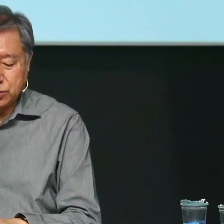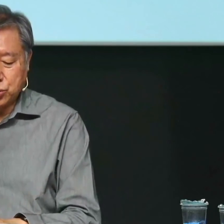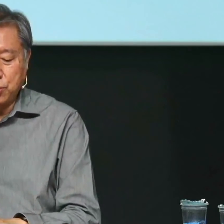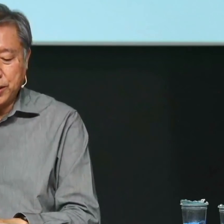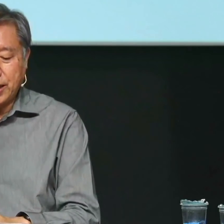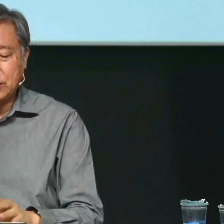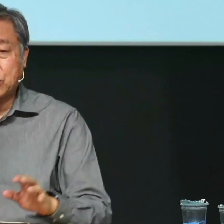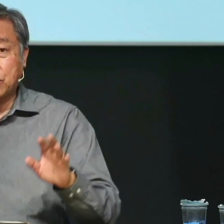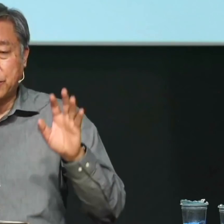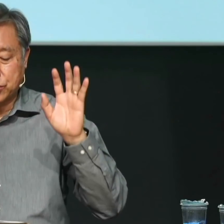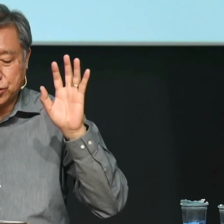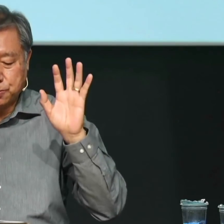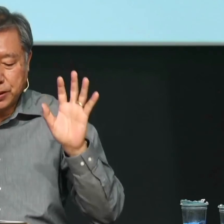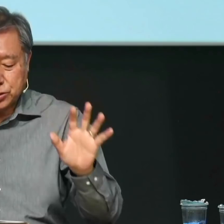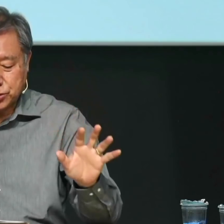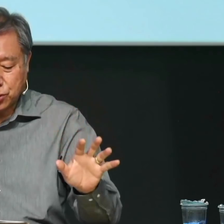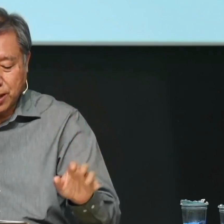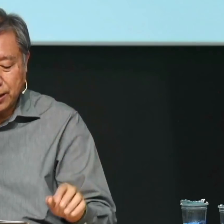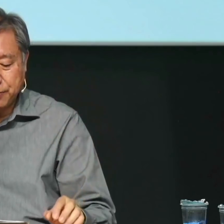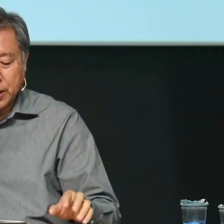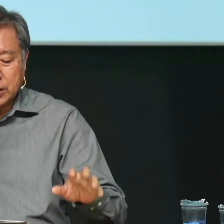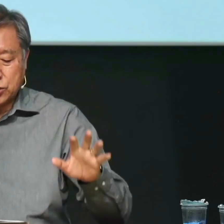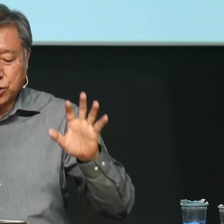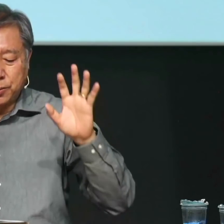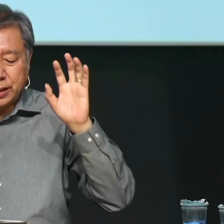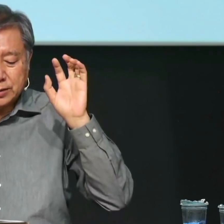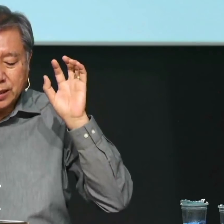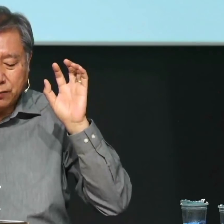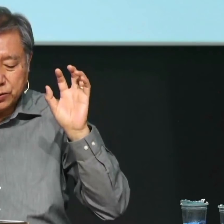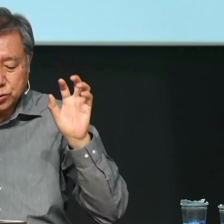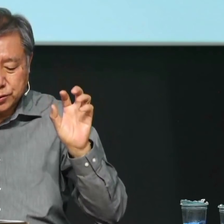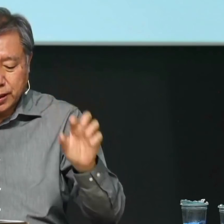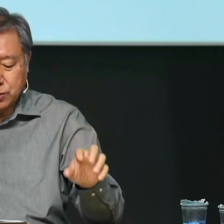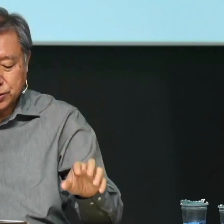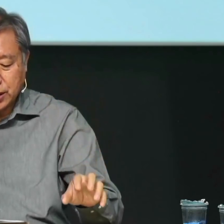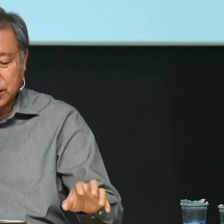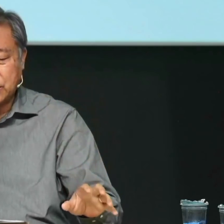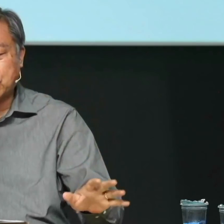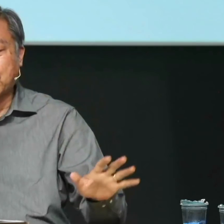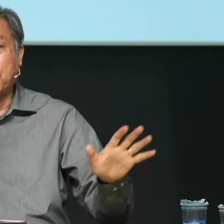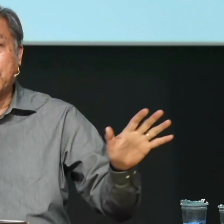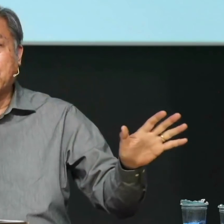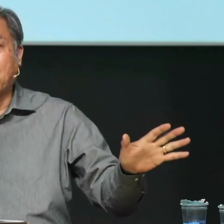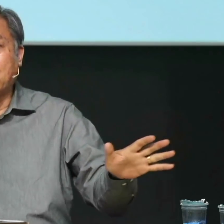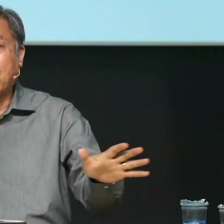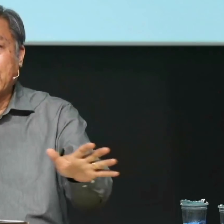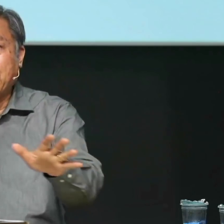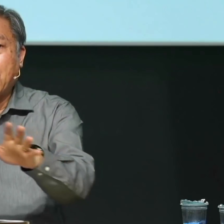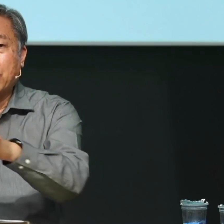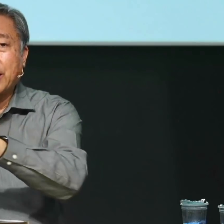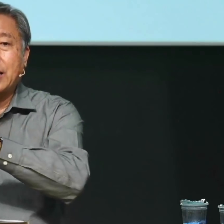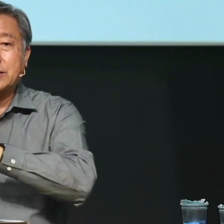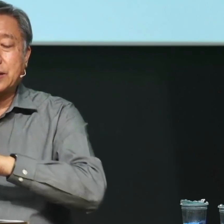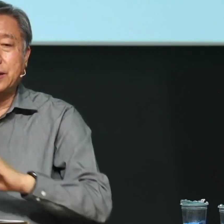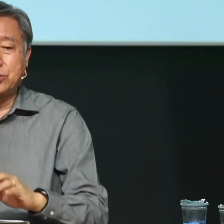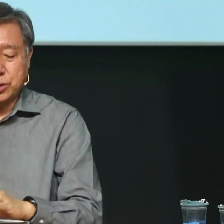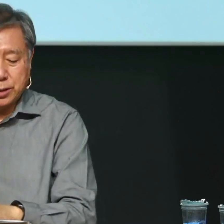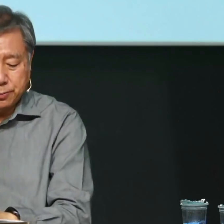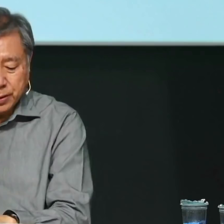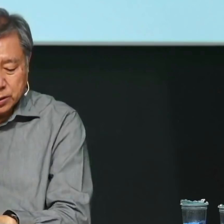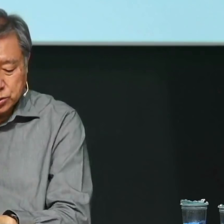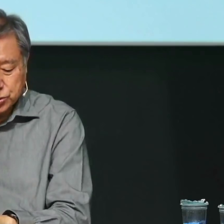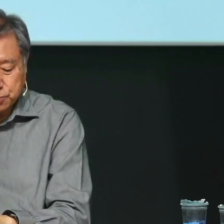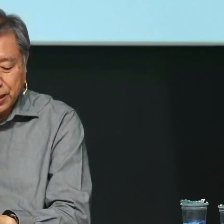sujeitai-a, dominai sobre os peixes do mar, sobre as aves dos céus e sobre todo animal que